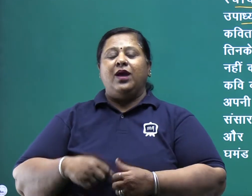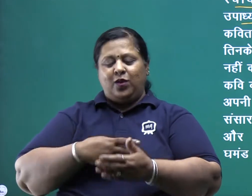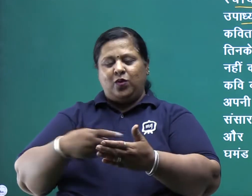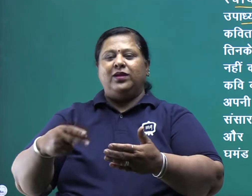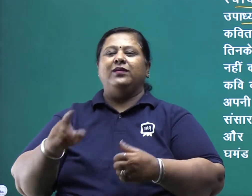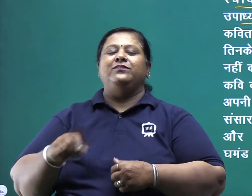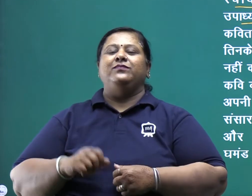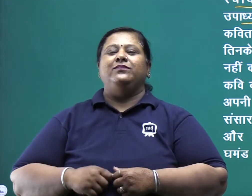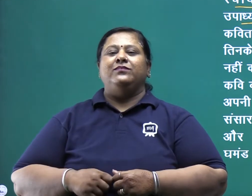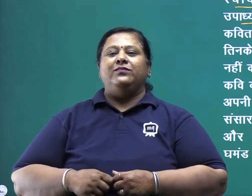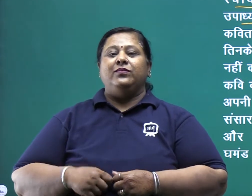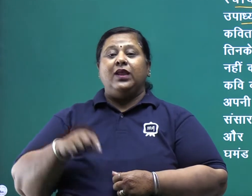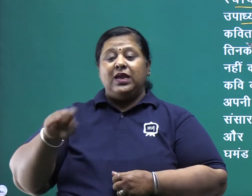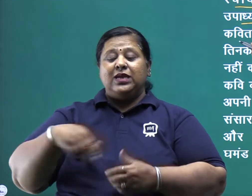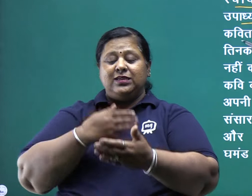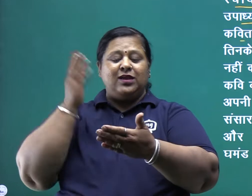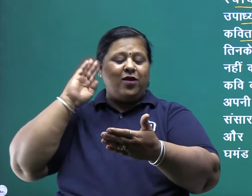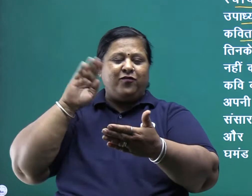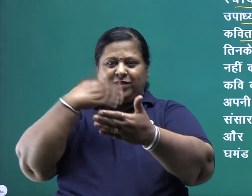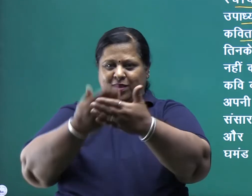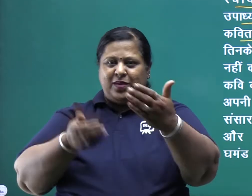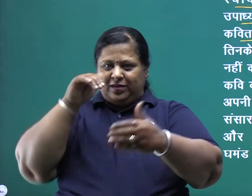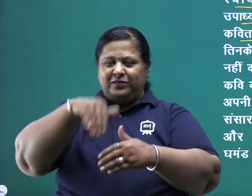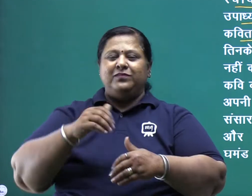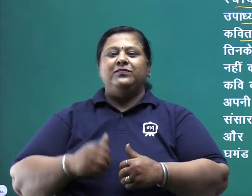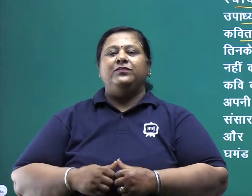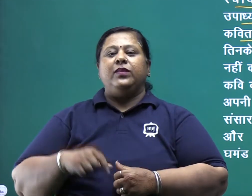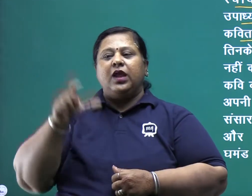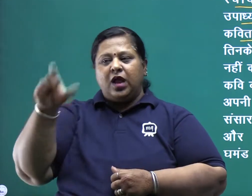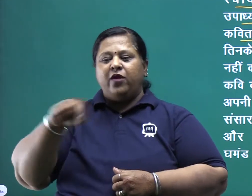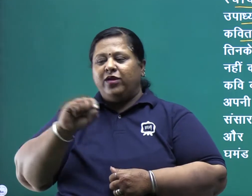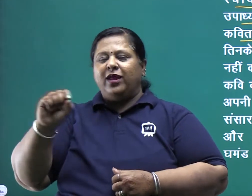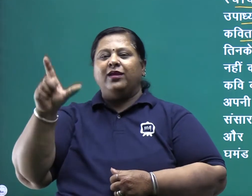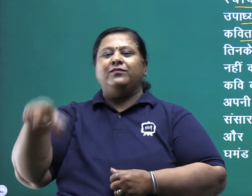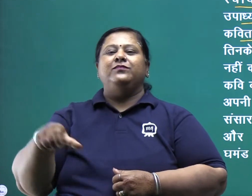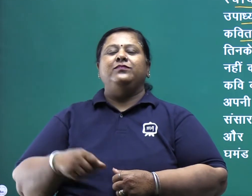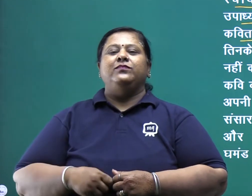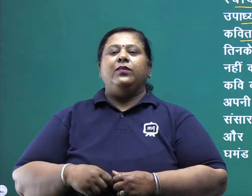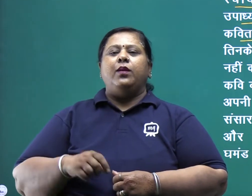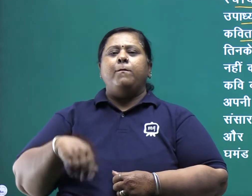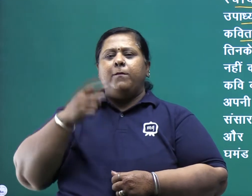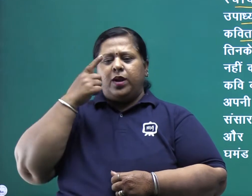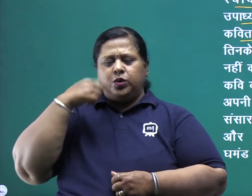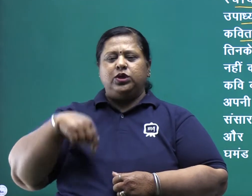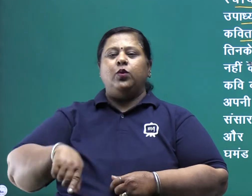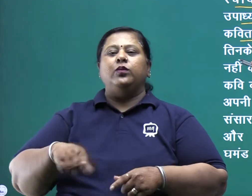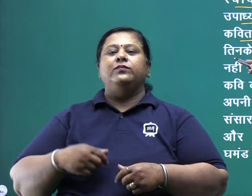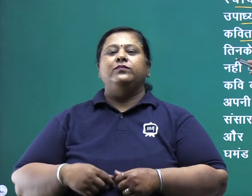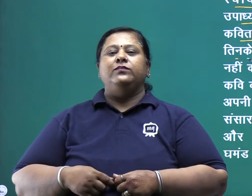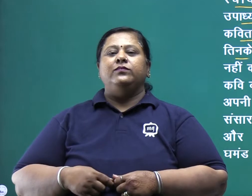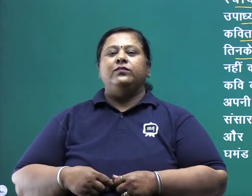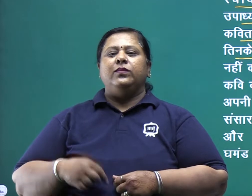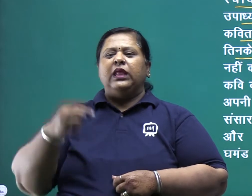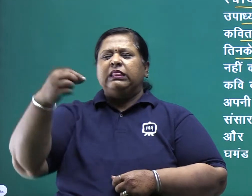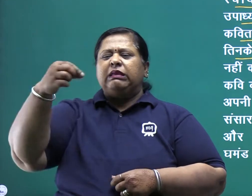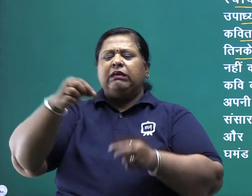हैं। इस कविता में कवि ने मनुष्य को